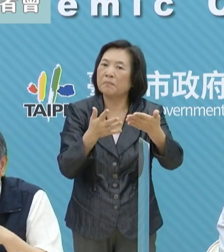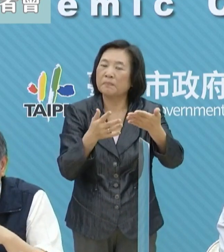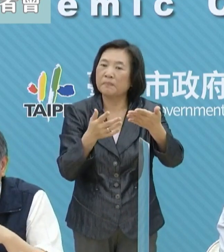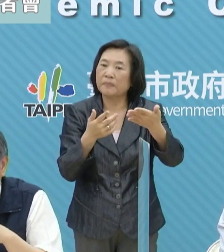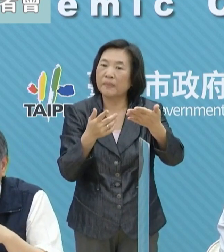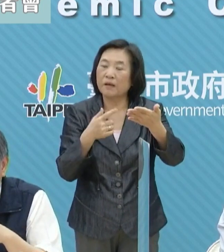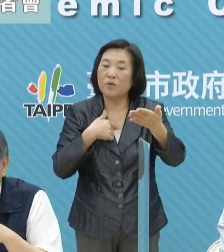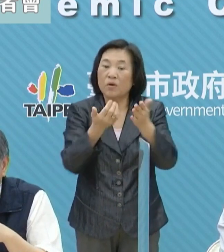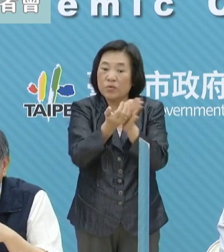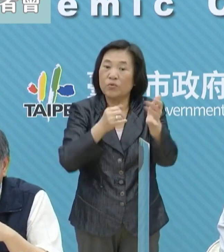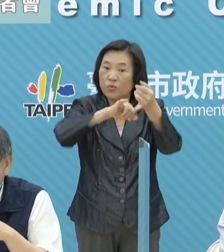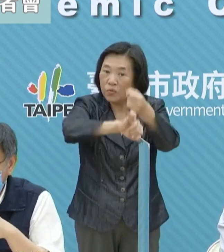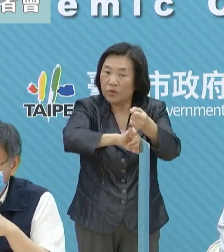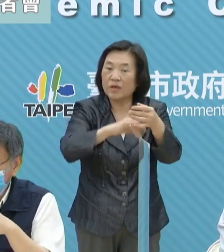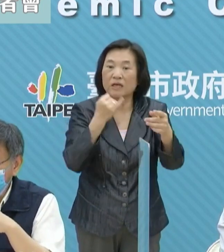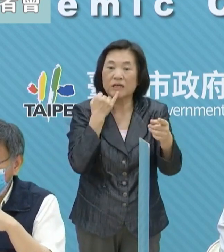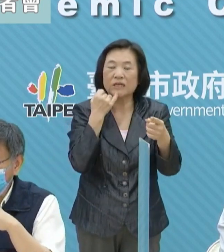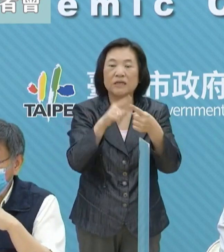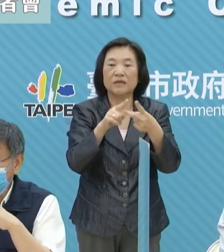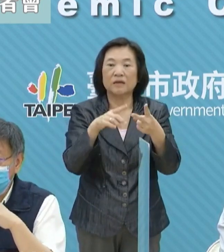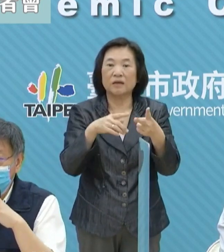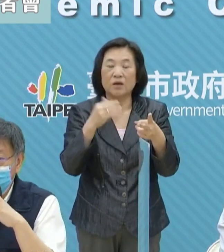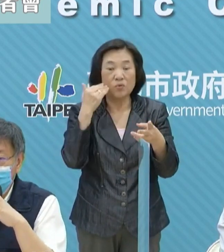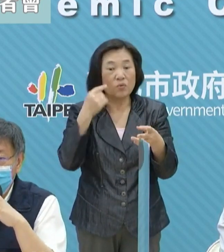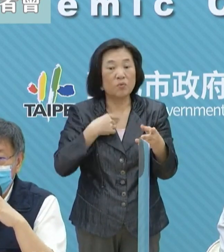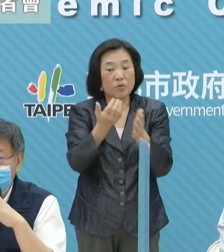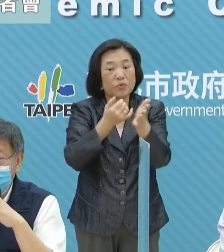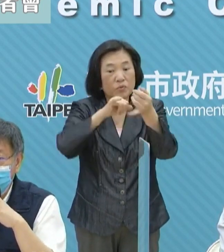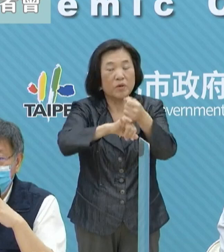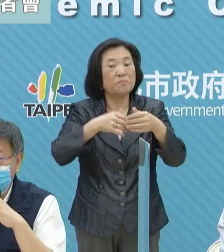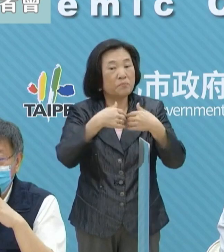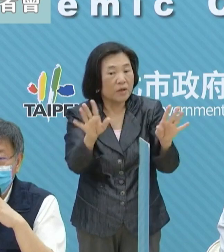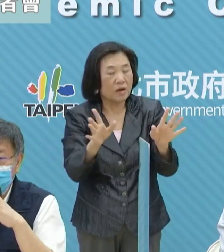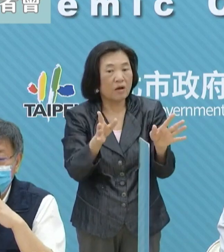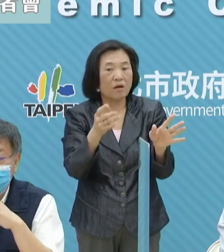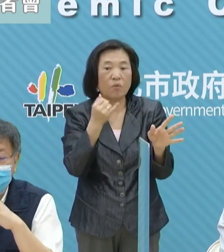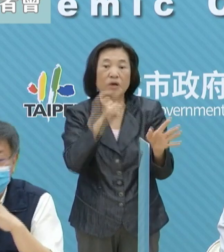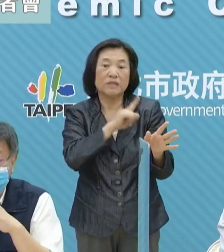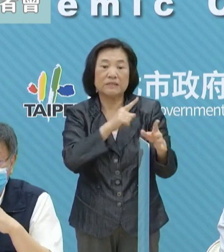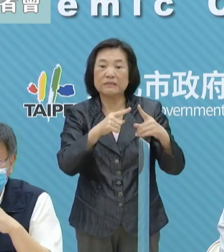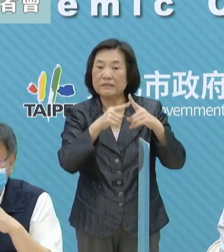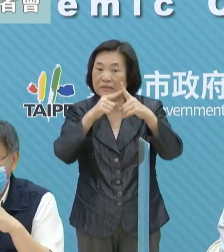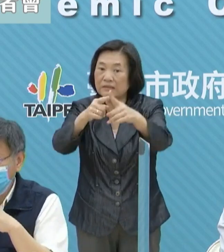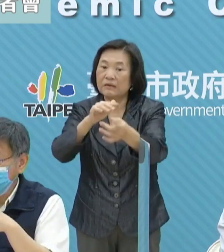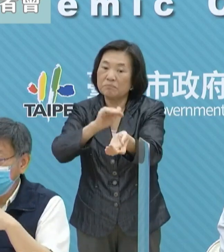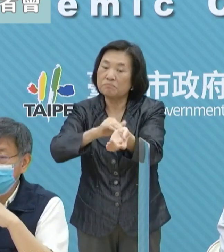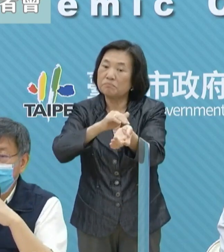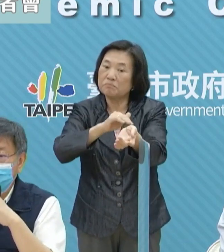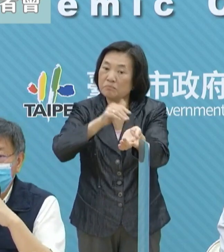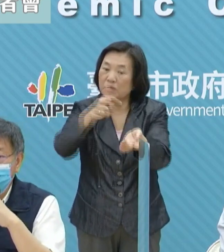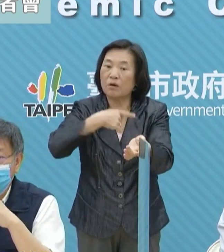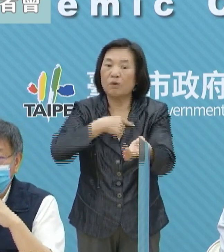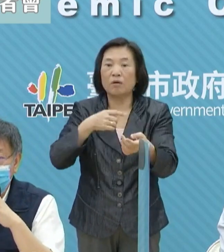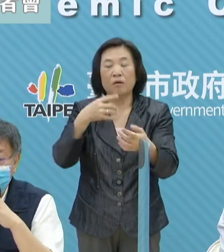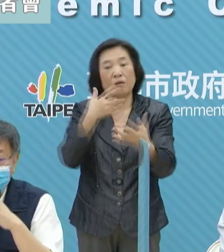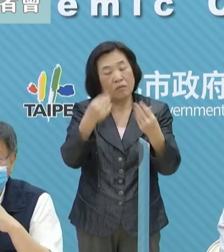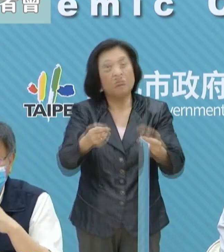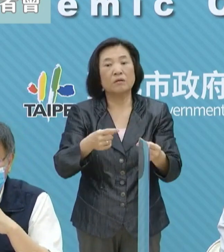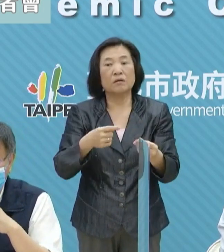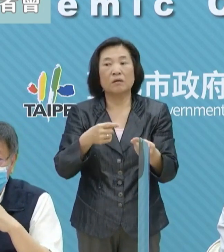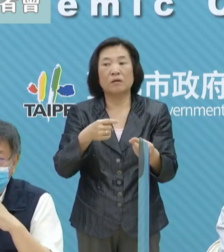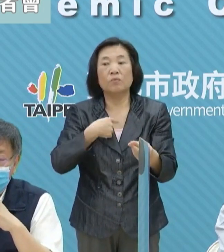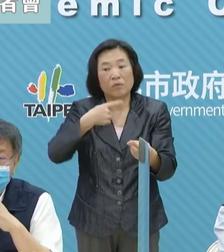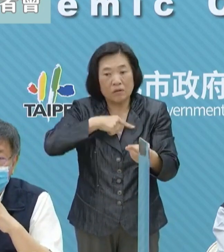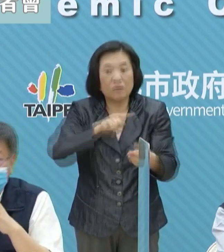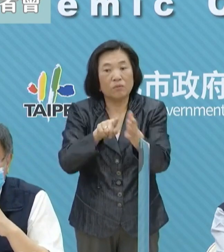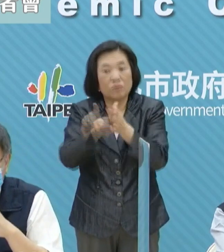运作打疫苗。我想这个一次哈是可以，但是要变成常态哈，这是很大的问题。所